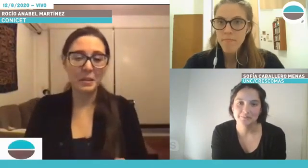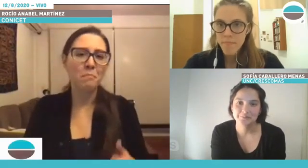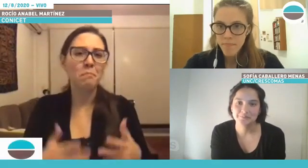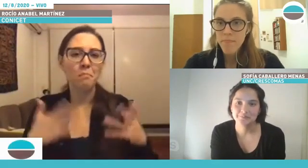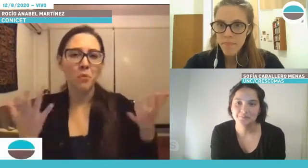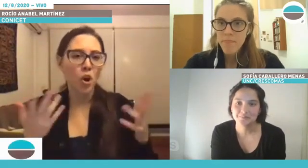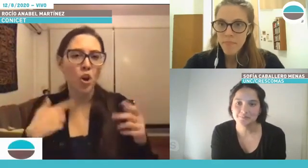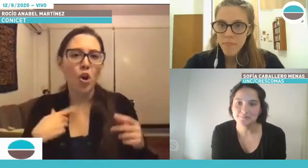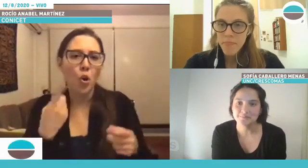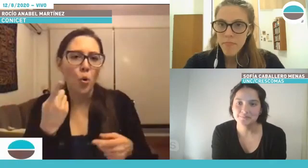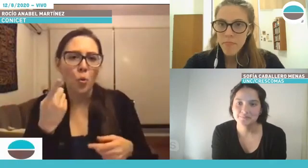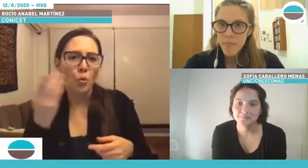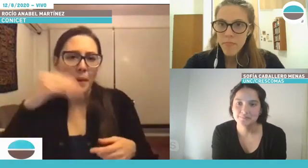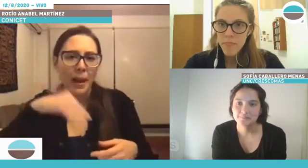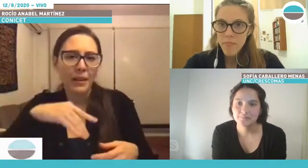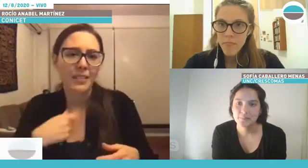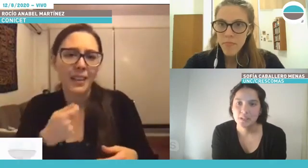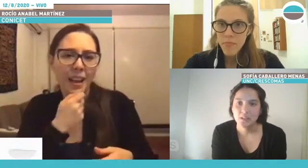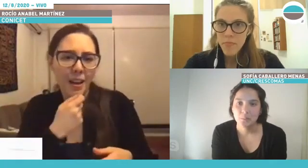visual.